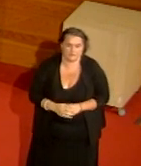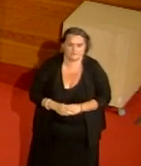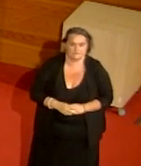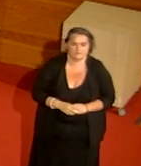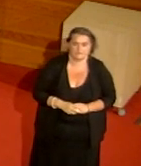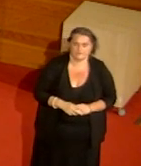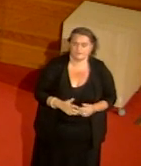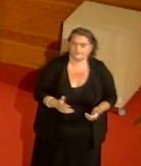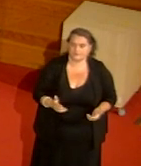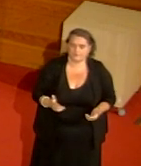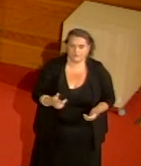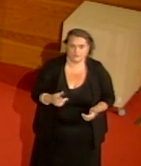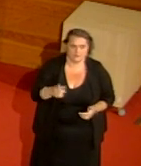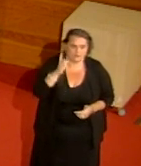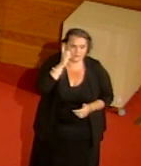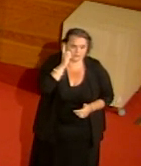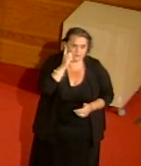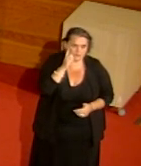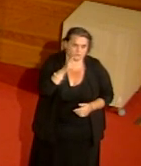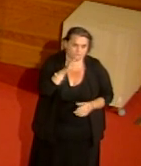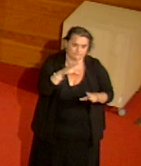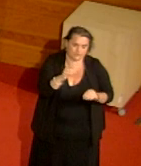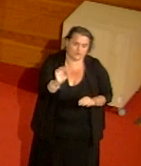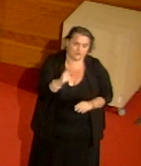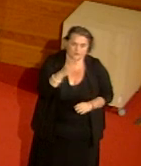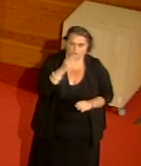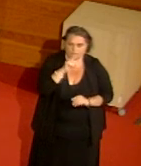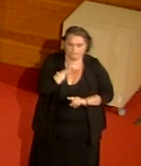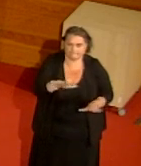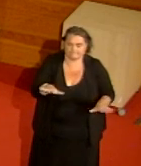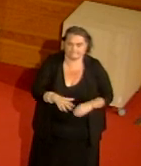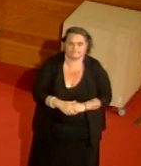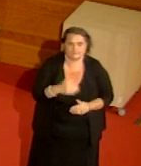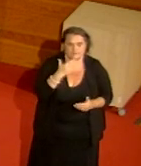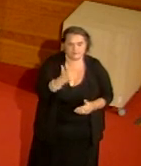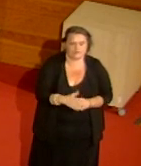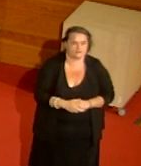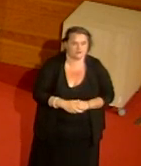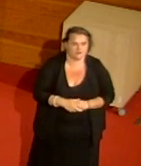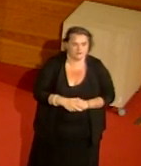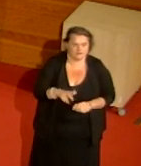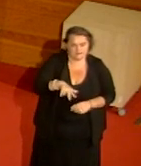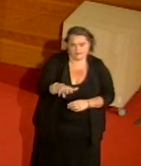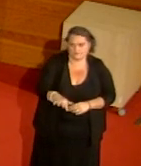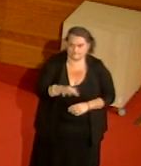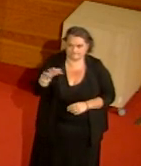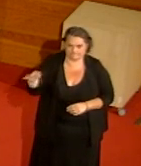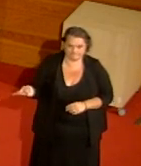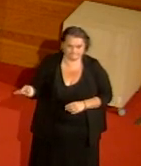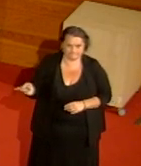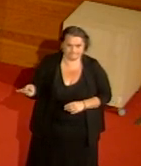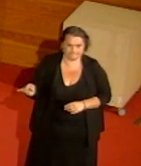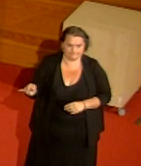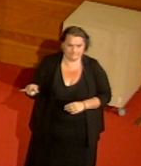meses itzo mutu saelo teléfono esc asco Bueno voy a pasarle la palabra ya a remedios a